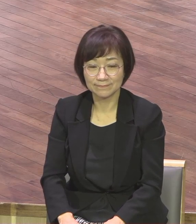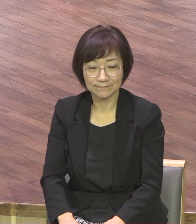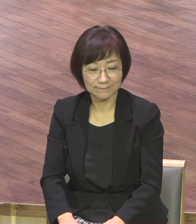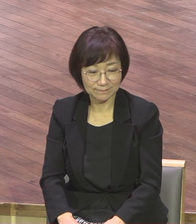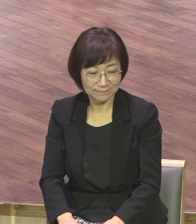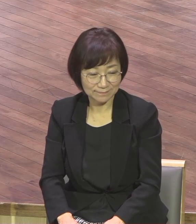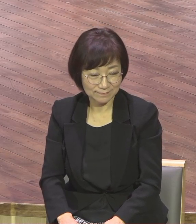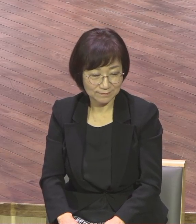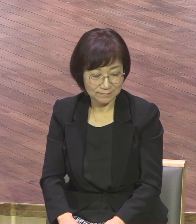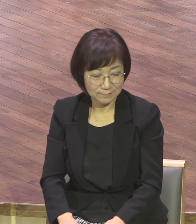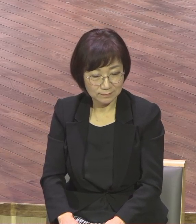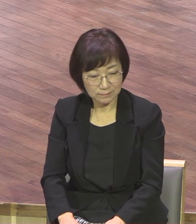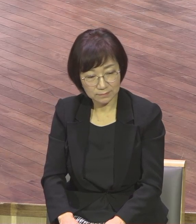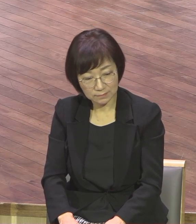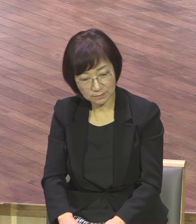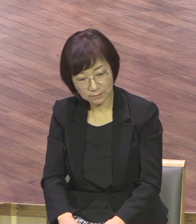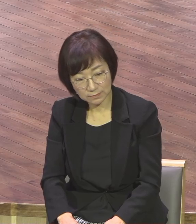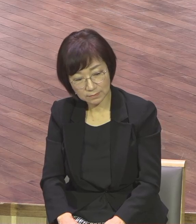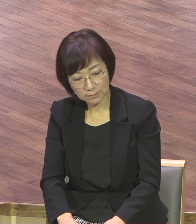언제나